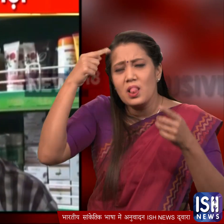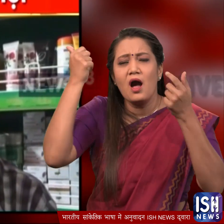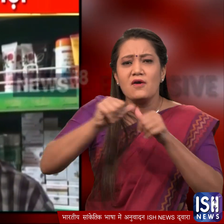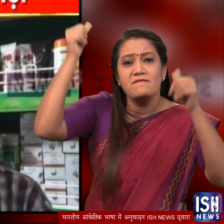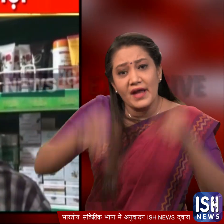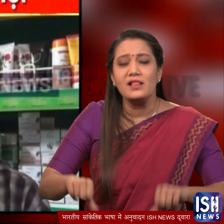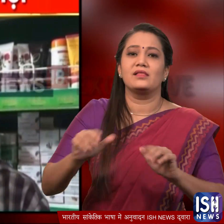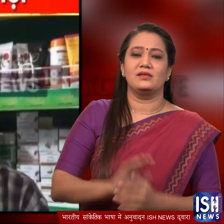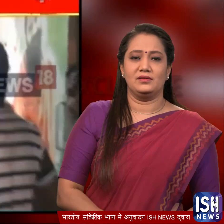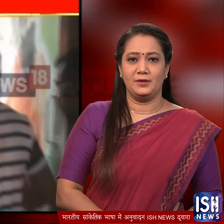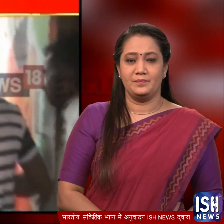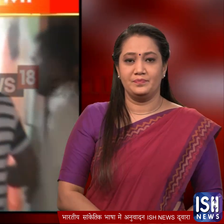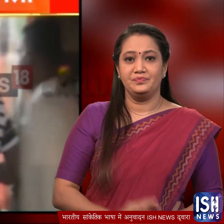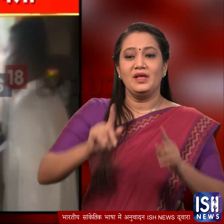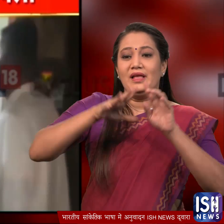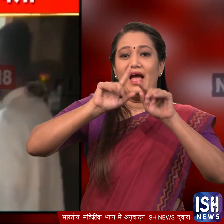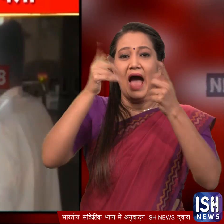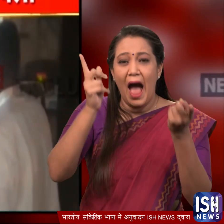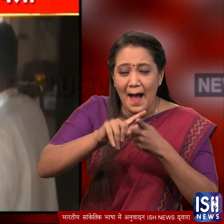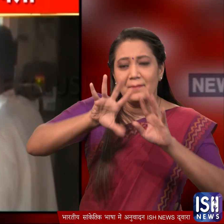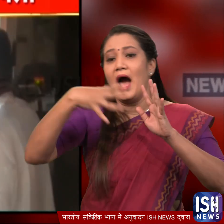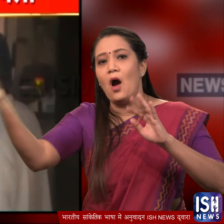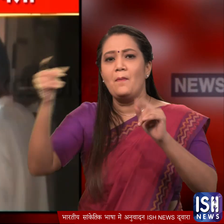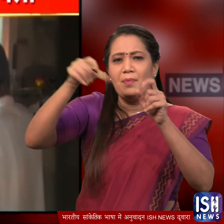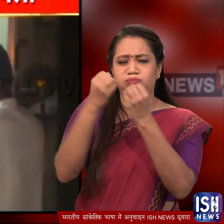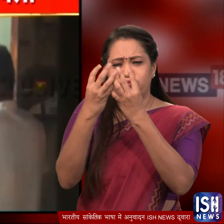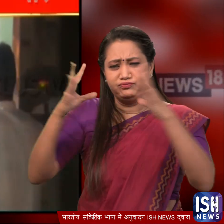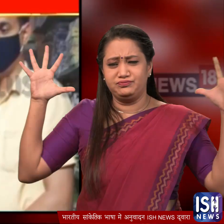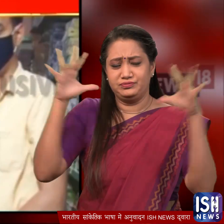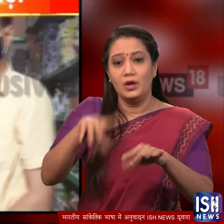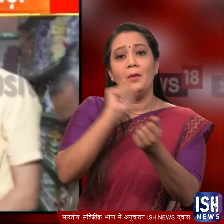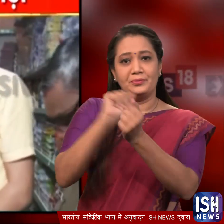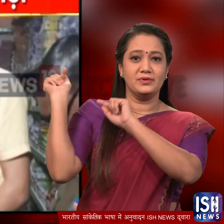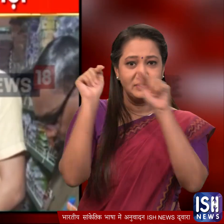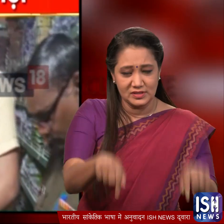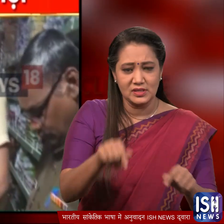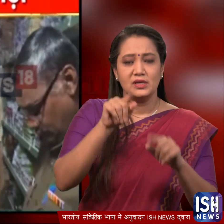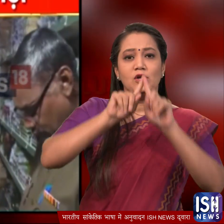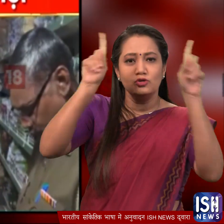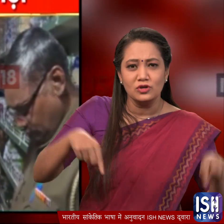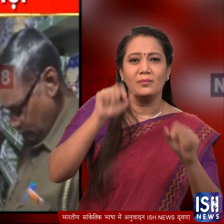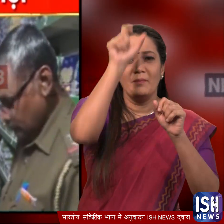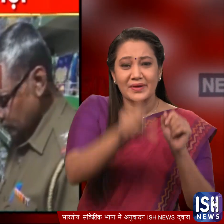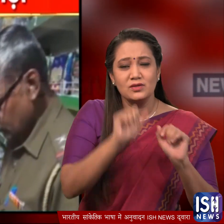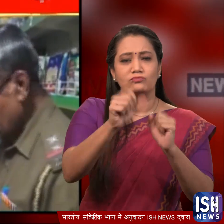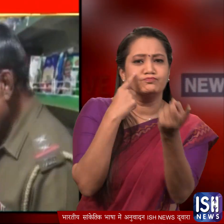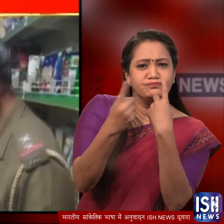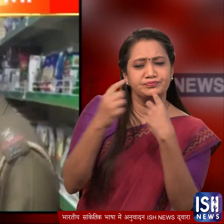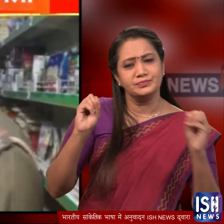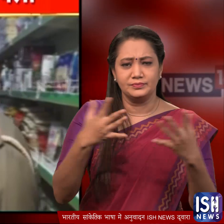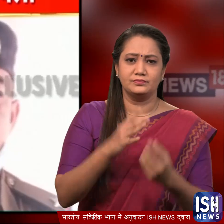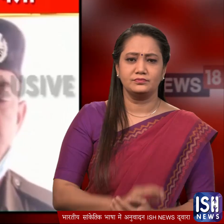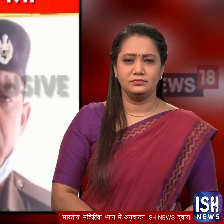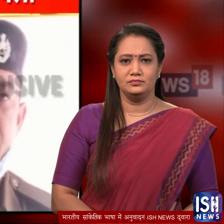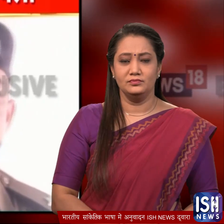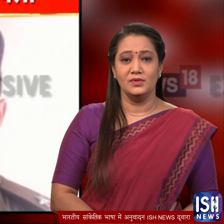गया, किसी कारणवश वो चला नहीं। हादसे के बाद दुकान के बाहर लोगों की भारी भीड़ जमा हो गई। कुछ देर में पुलिस भी वहां पहुंची और दुकानदार का बयान लेकर जांच शुरू